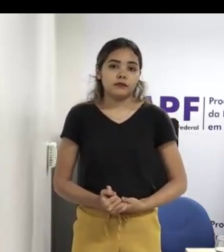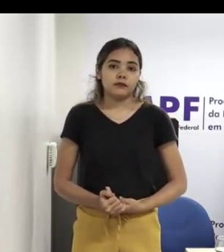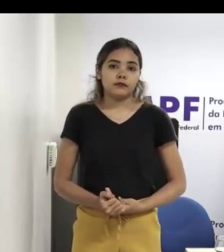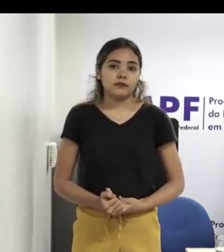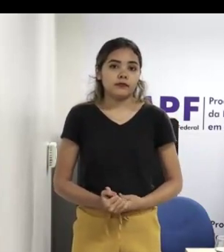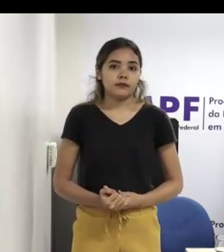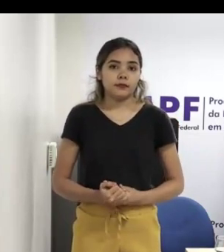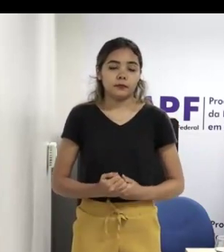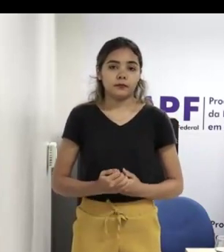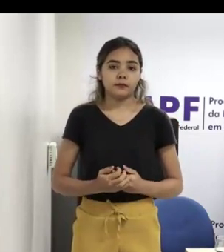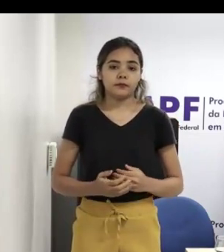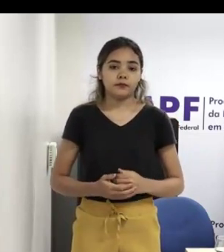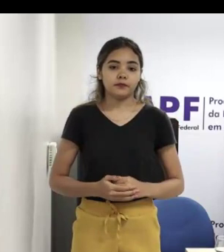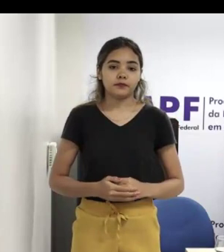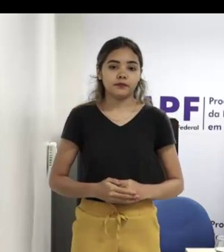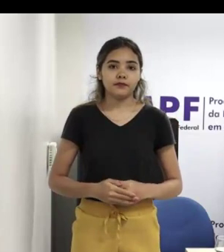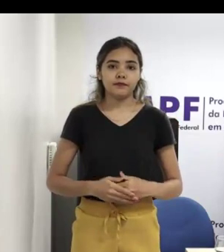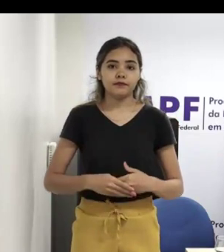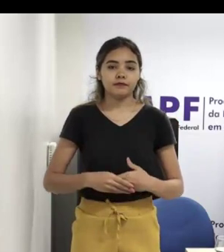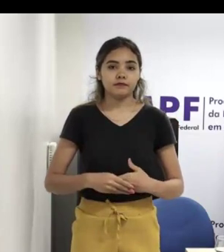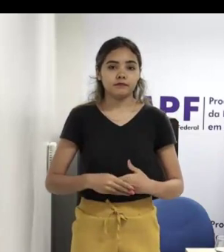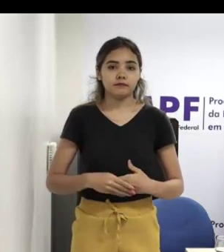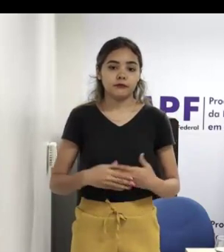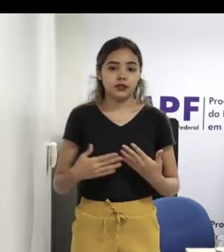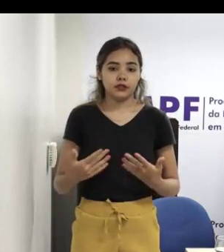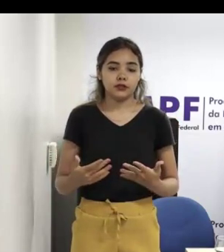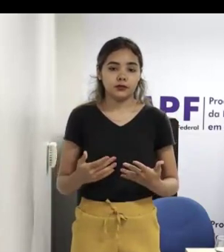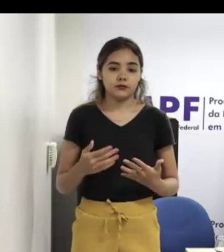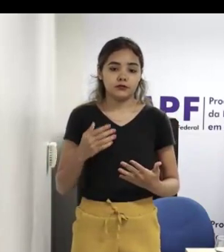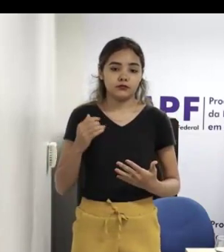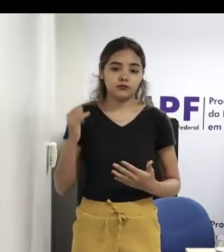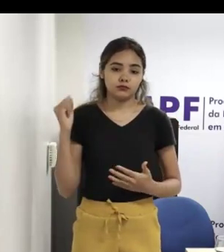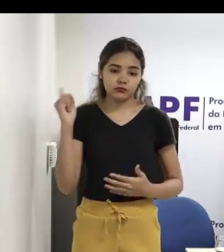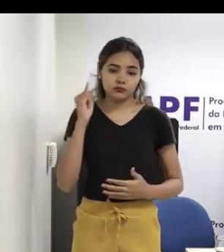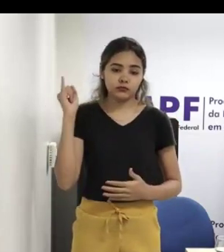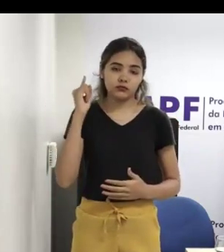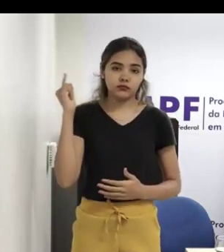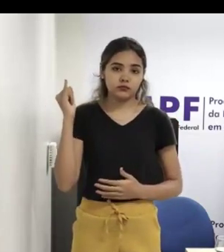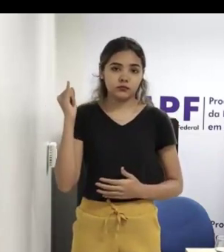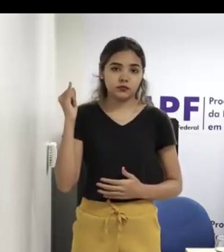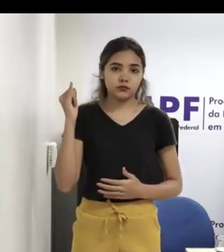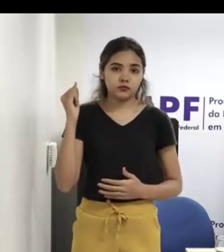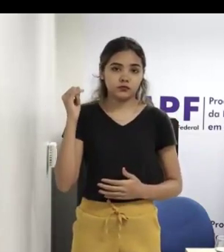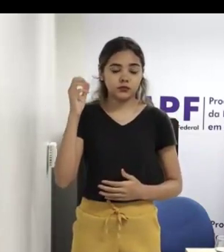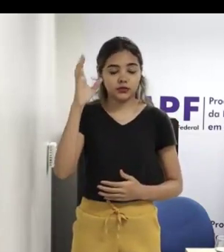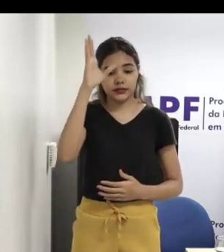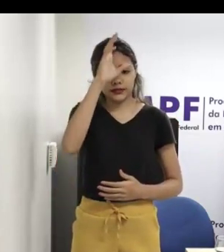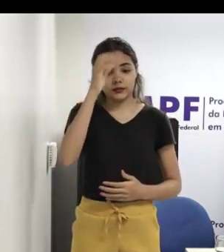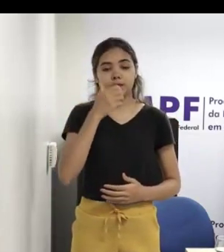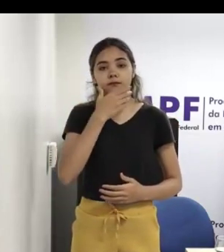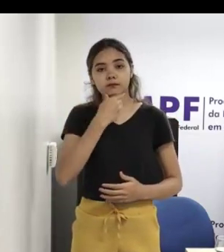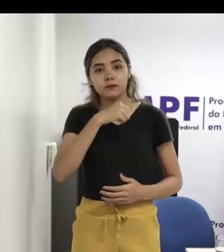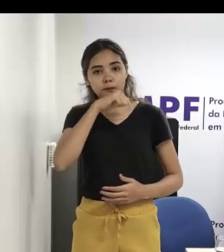Eu acho que o que é que vão robustas é a conscientização dos